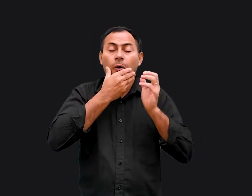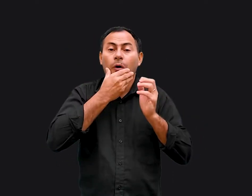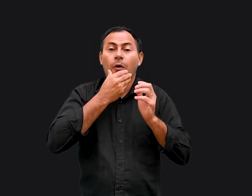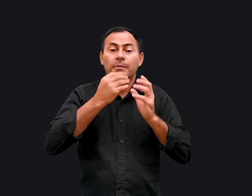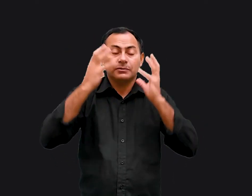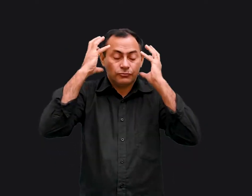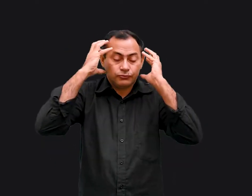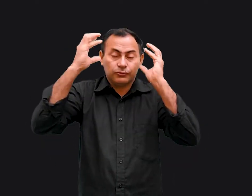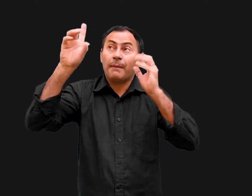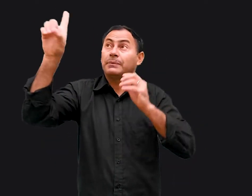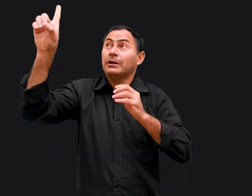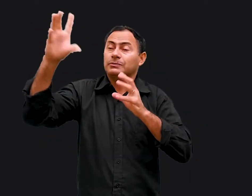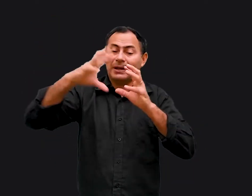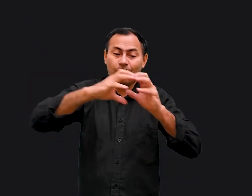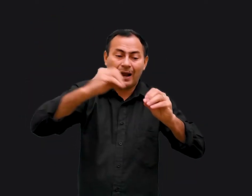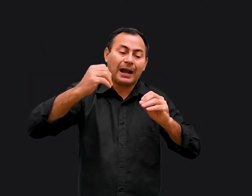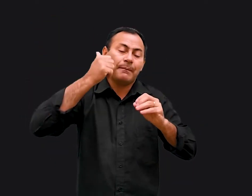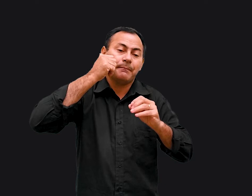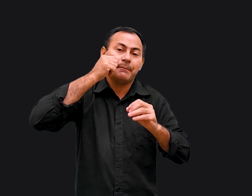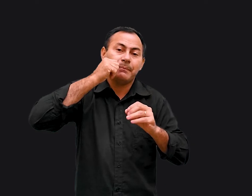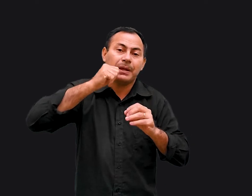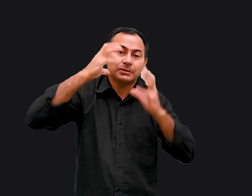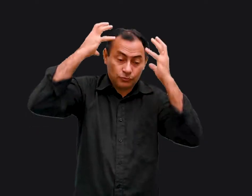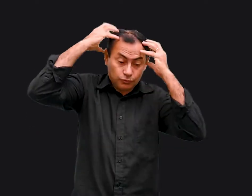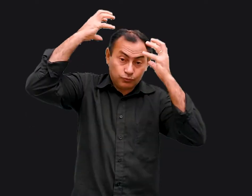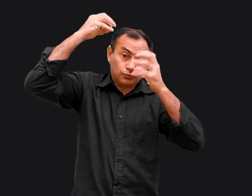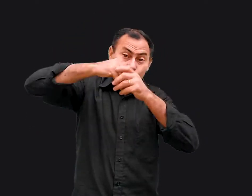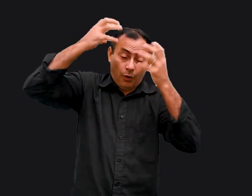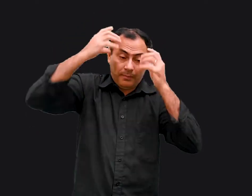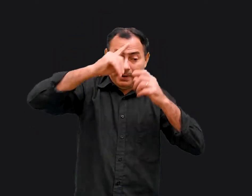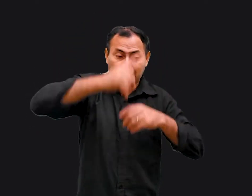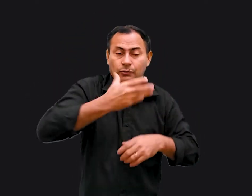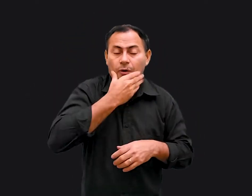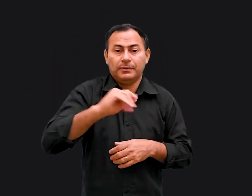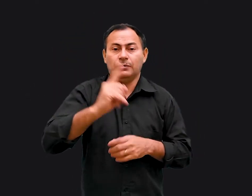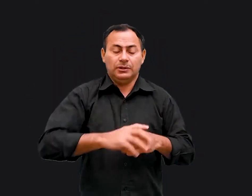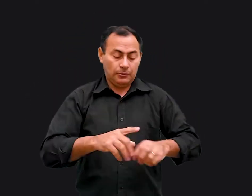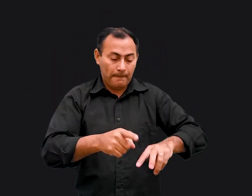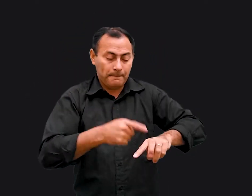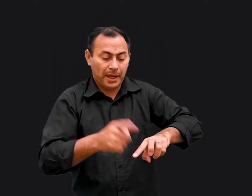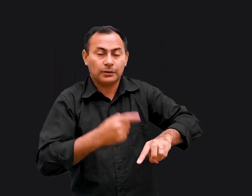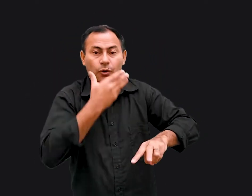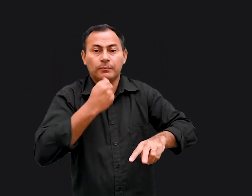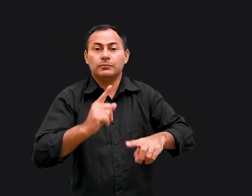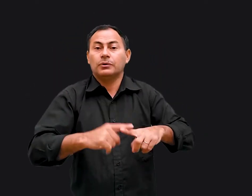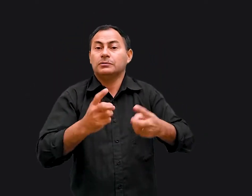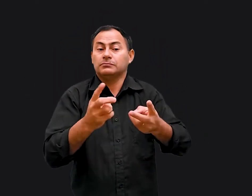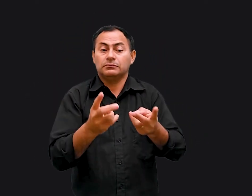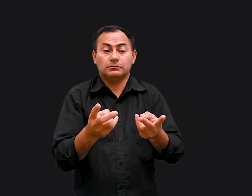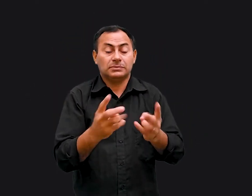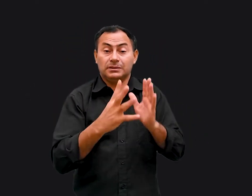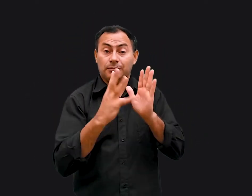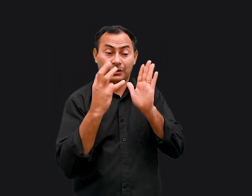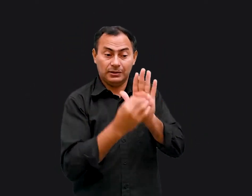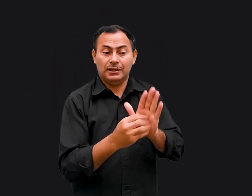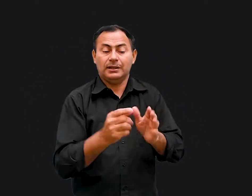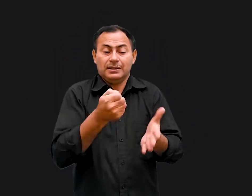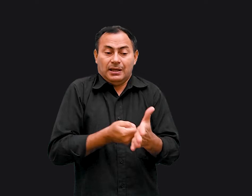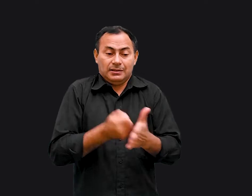poderia simbolizar que a mulher iria mandar no homem, ou que Deus não tirou a mulher dos pés do homem, simbolizando que ela devesse servir a